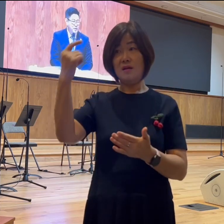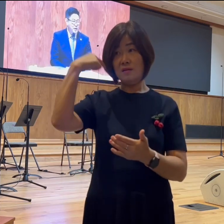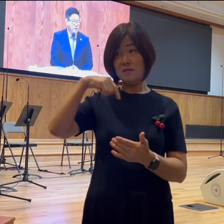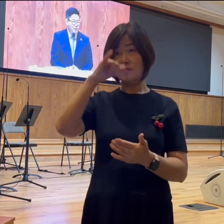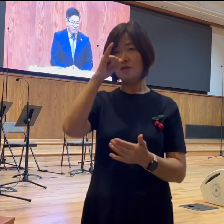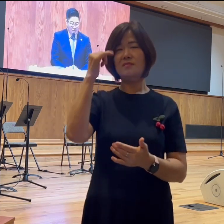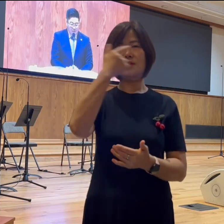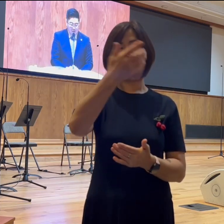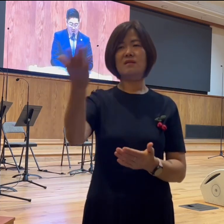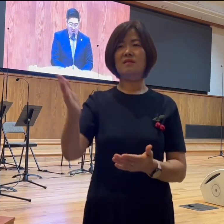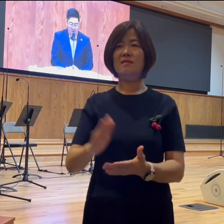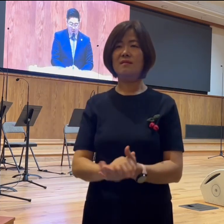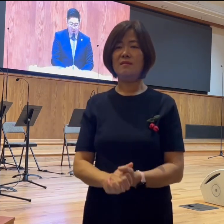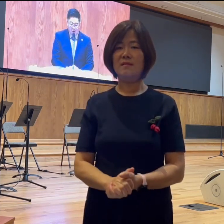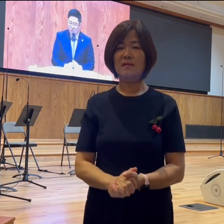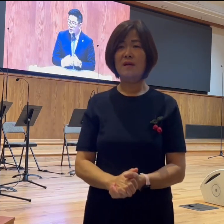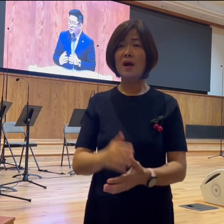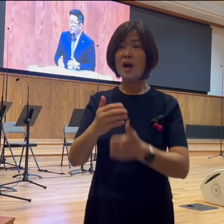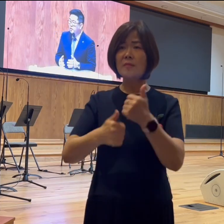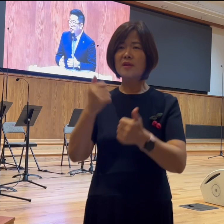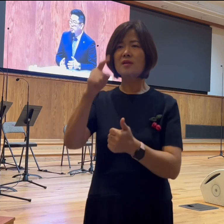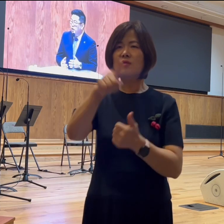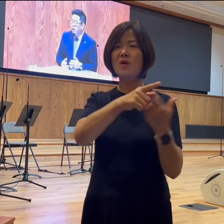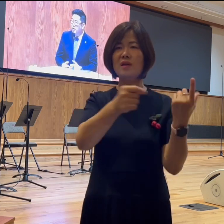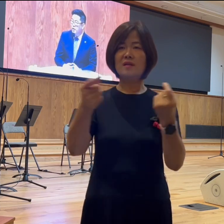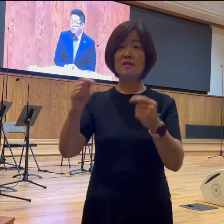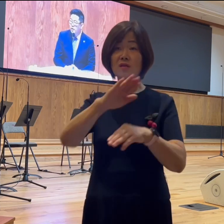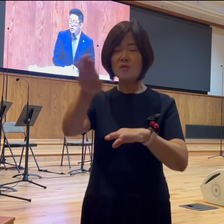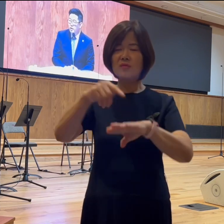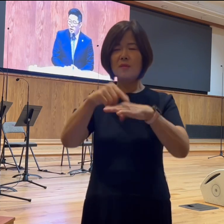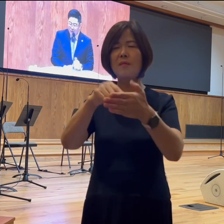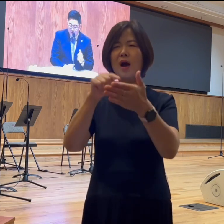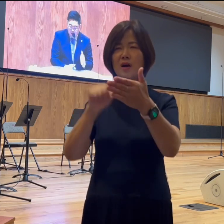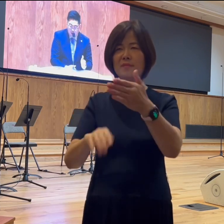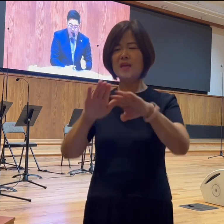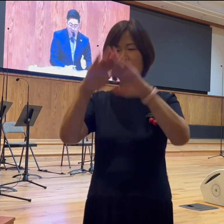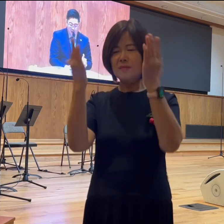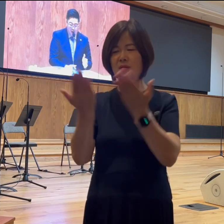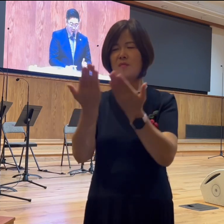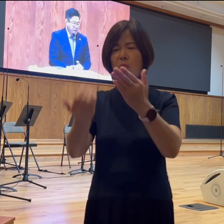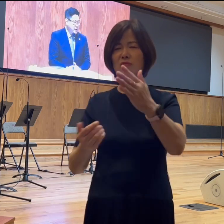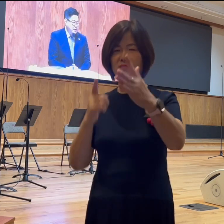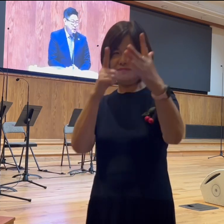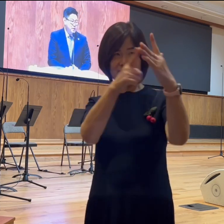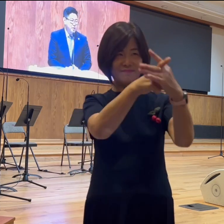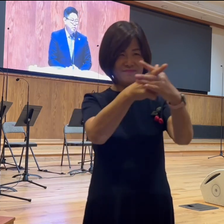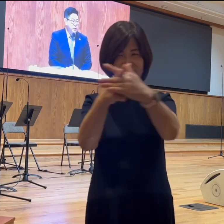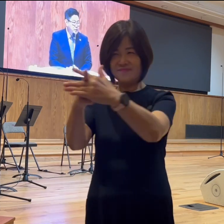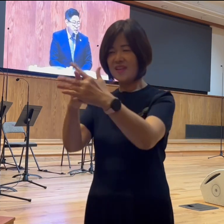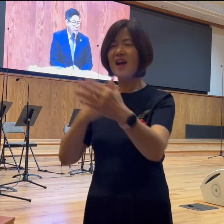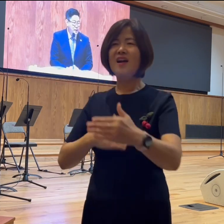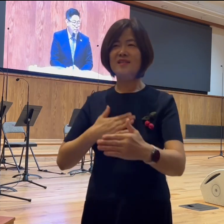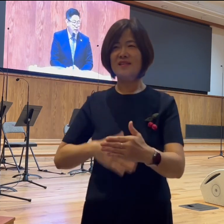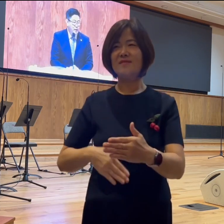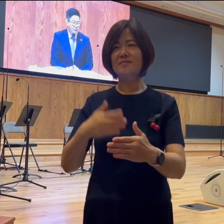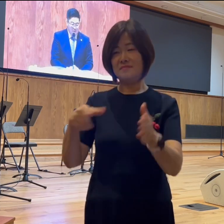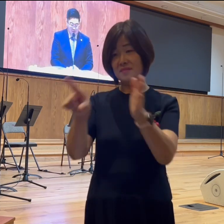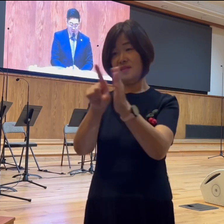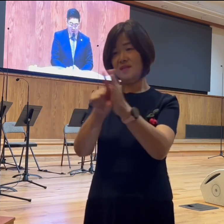계신가요? 하나님께서 그런 여러분의 마음을 이미 잘 아신다는 사실 여러분 믿으시기